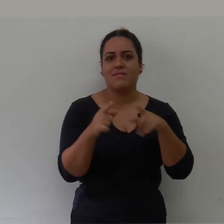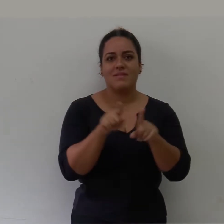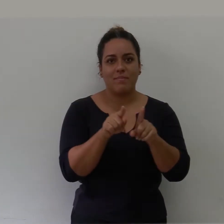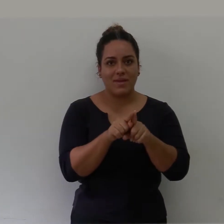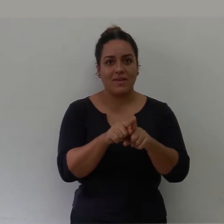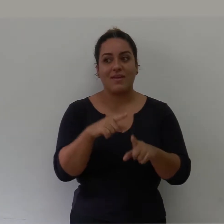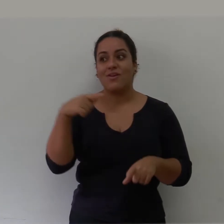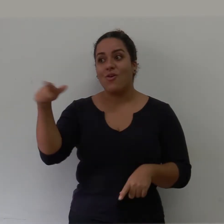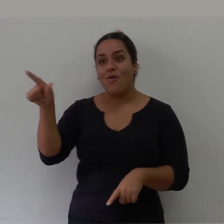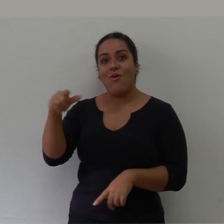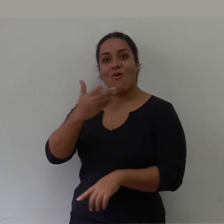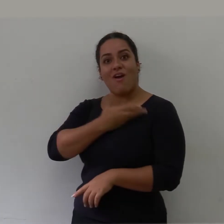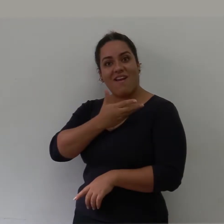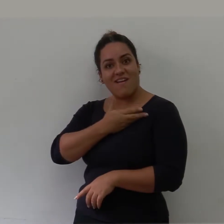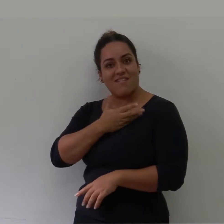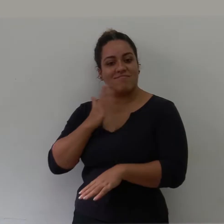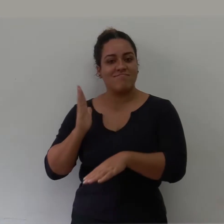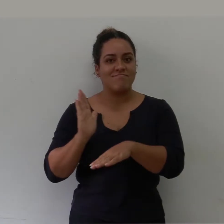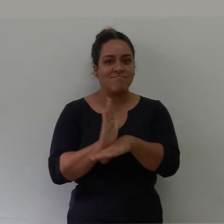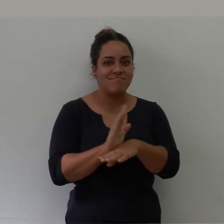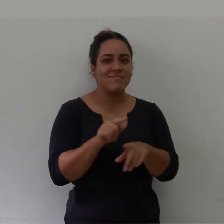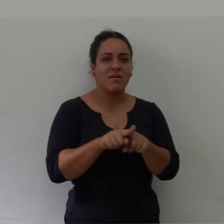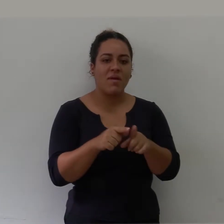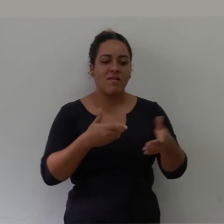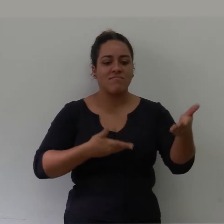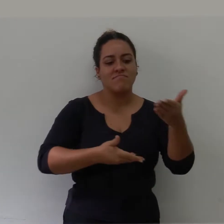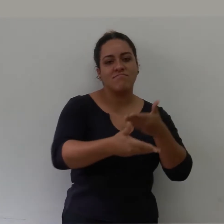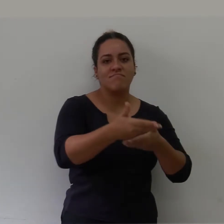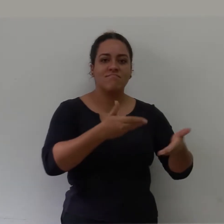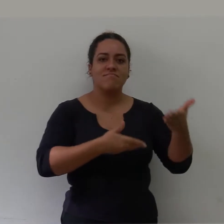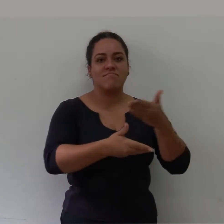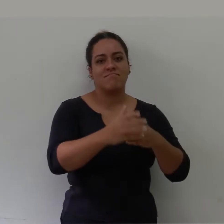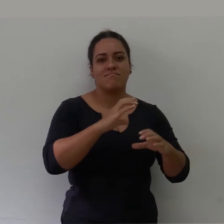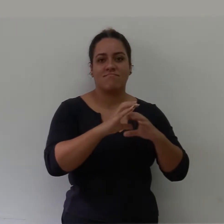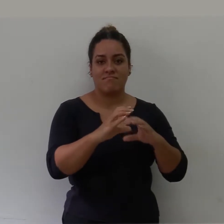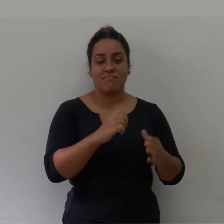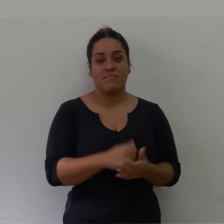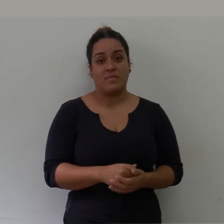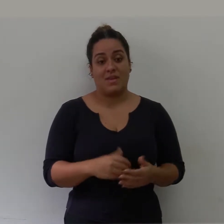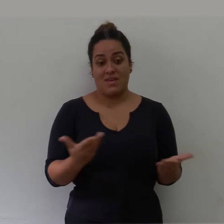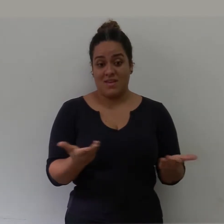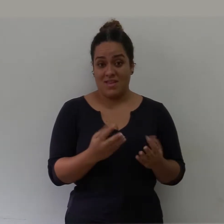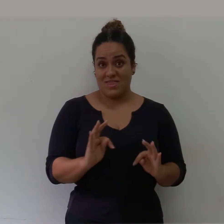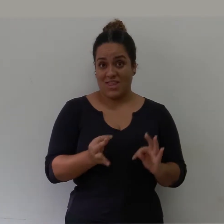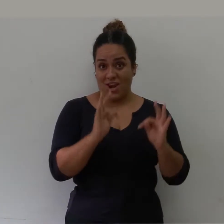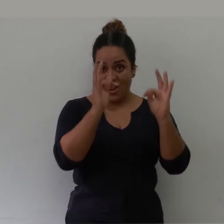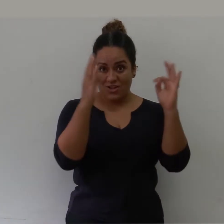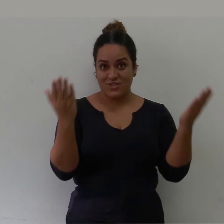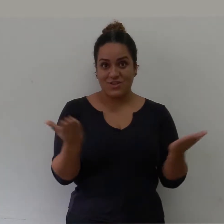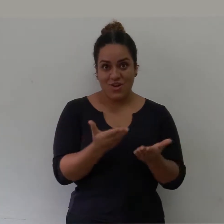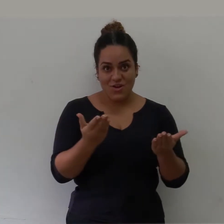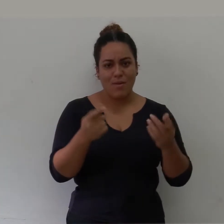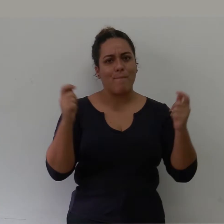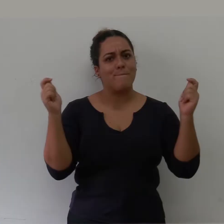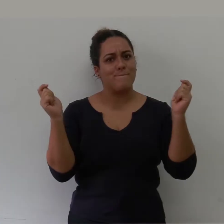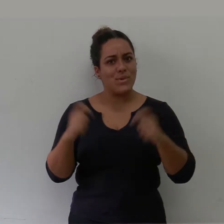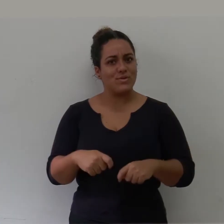que ele tem os colegas como amigos, ali ele interage. A tecnologia hoje possibilita,